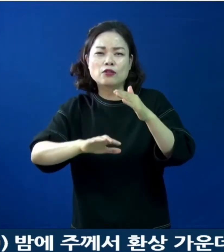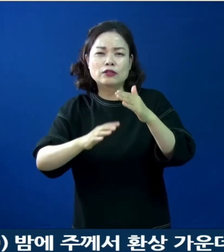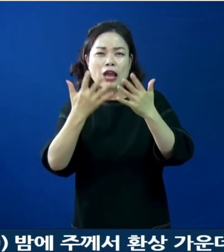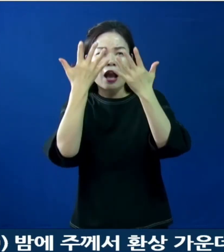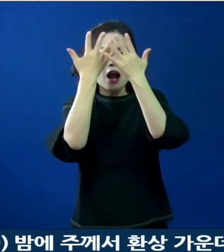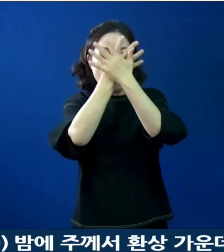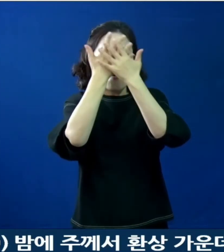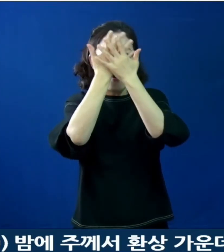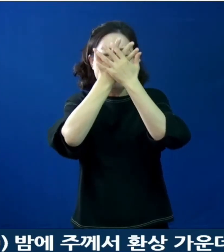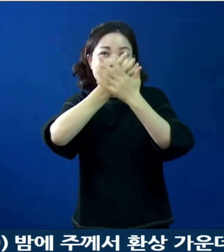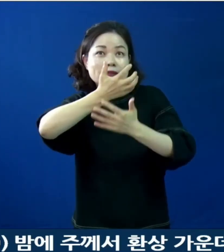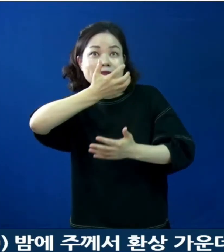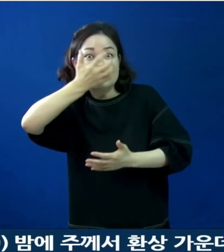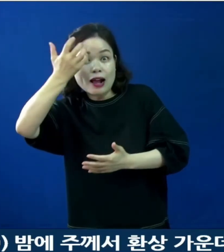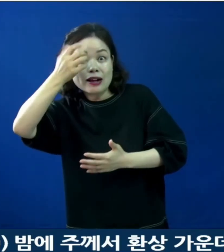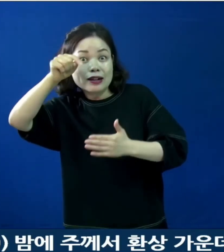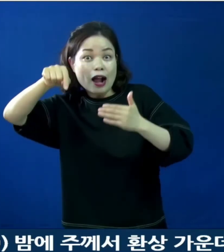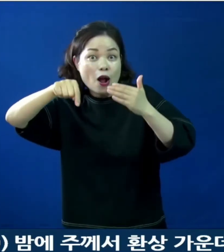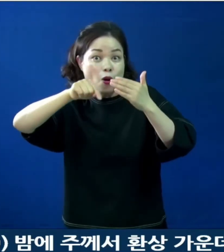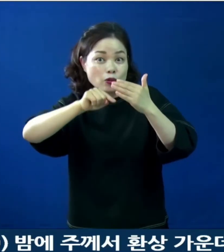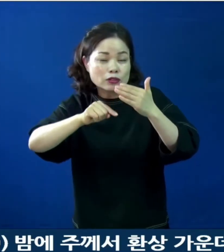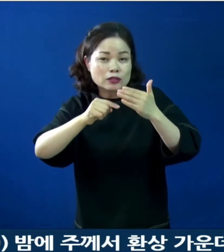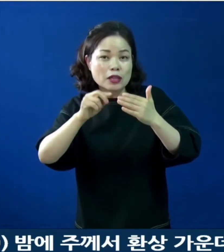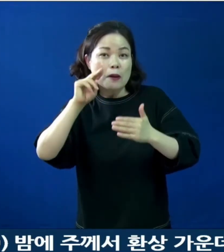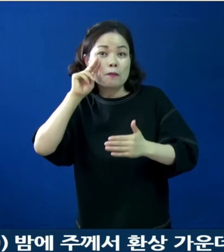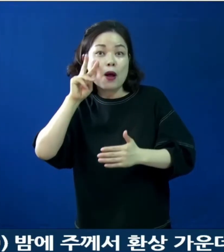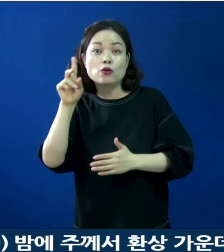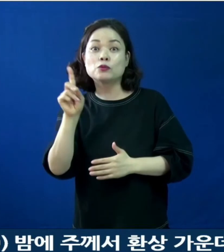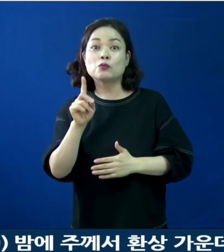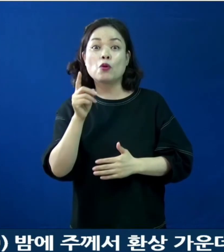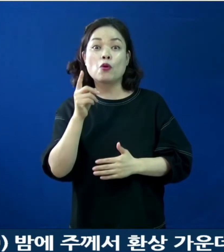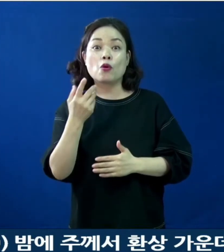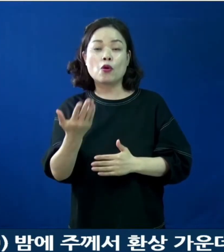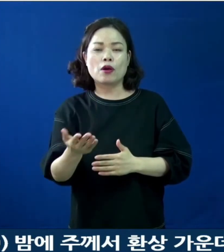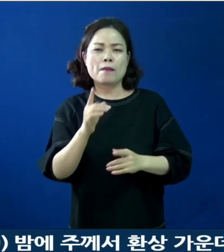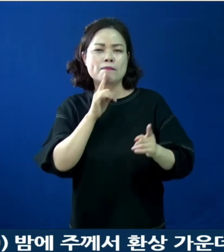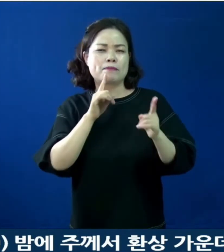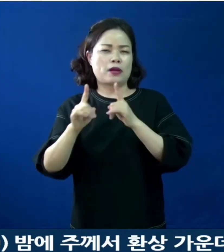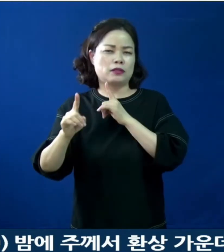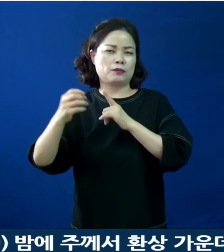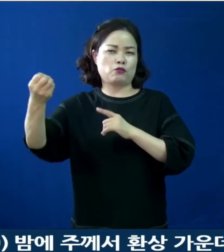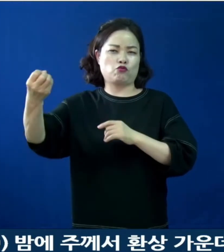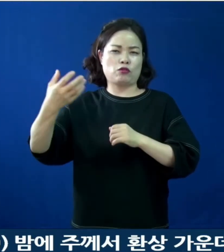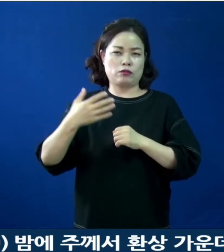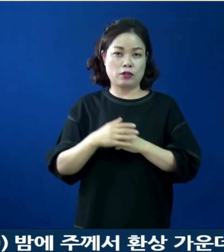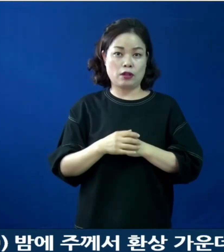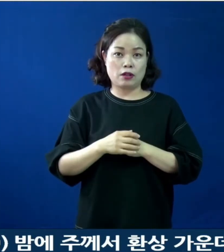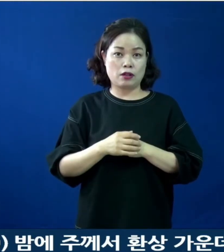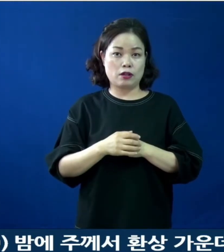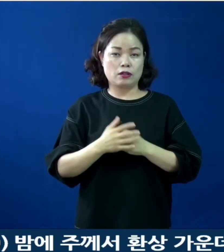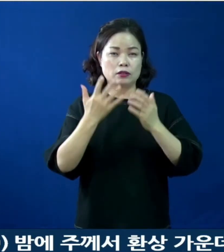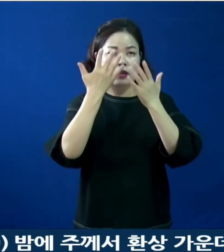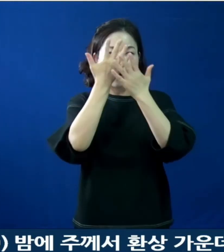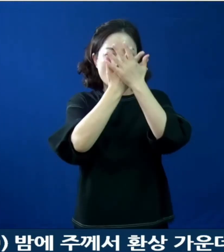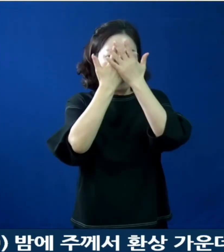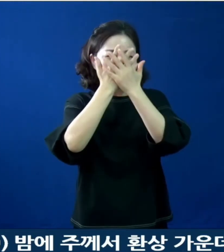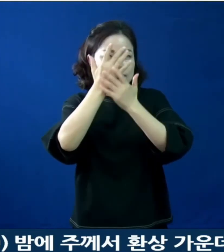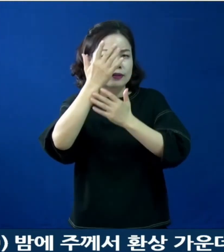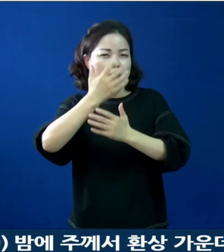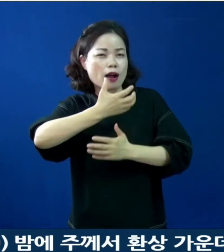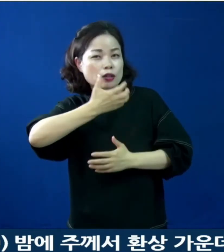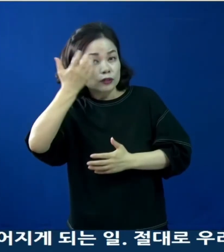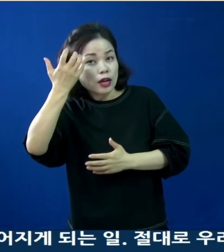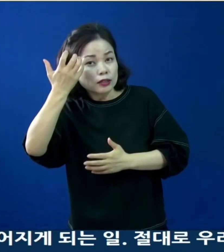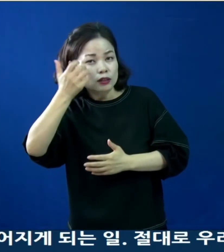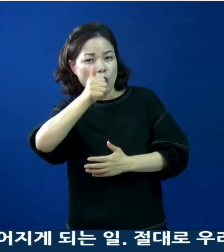가운데. 보여만 주신 게 아닙니다. 바울에게 뭐까지 하셨어요? 말씀까지 했어요. 여러분, 환상이라는 것은 가끔